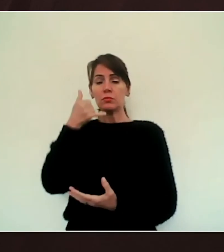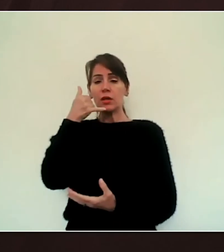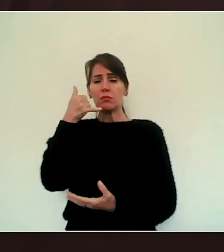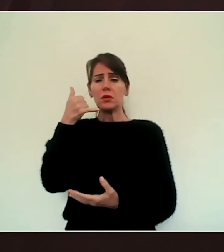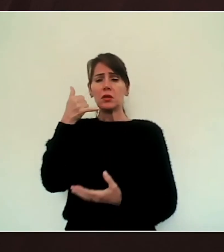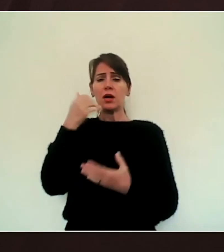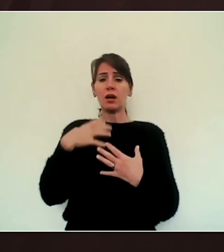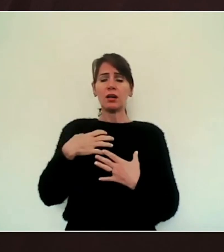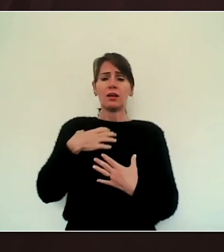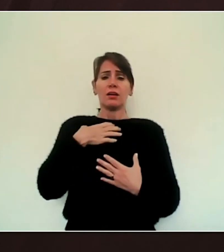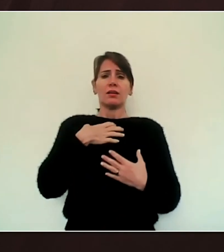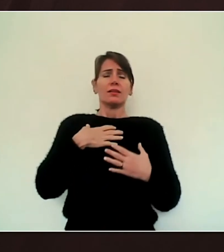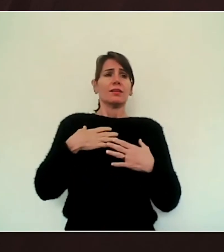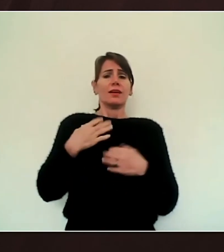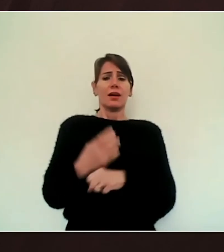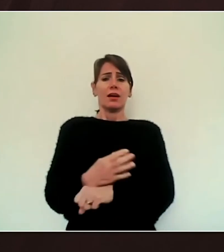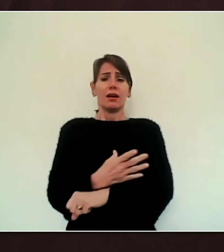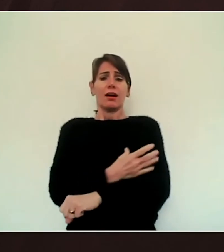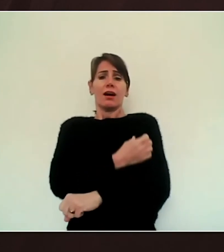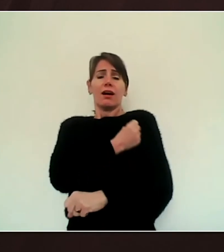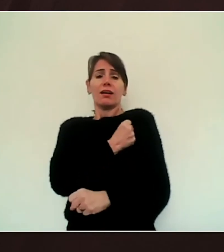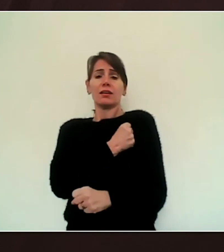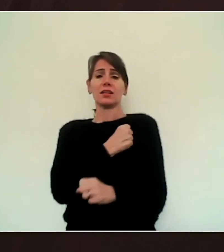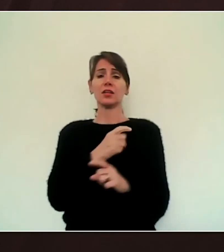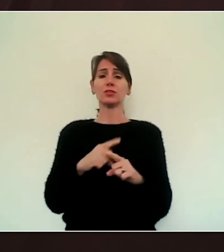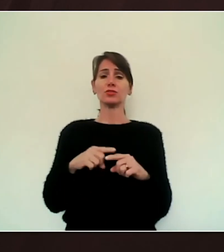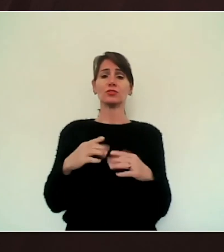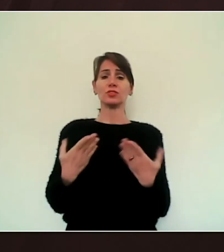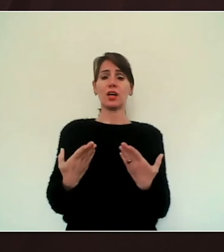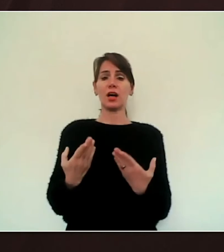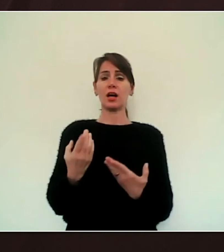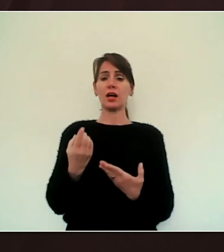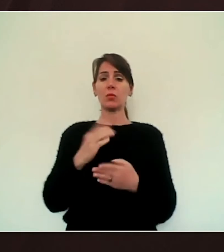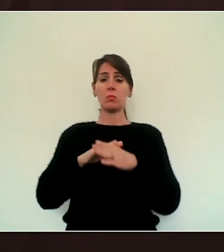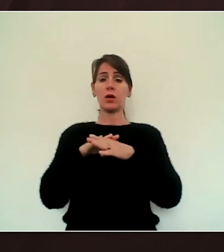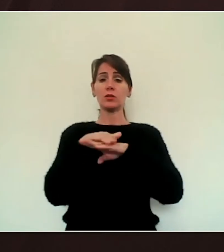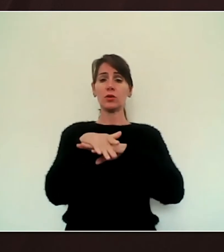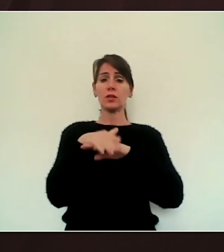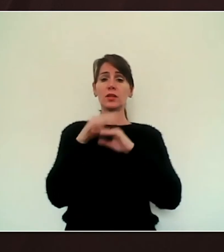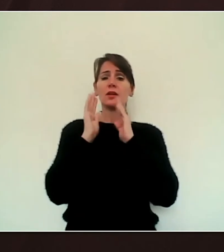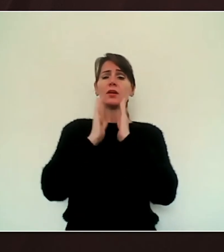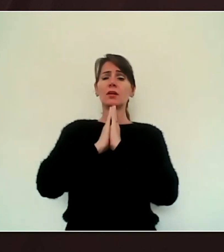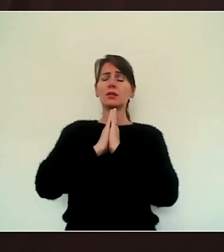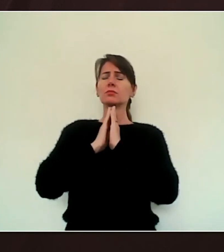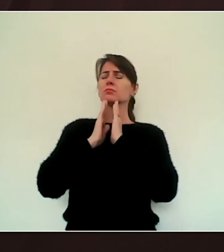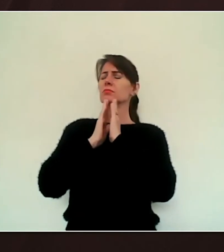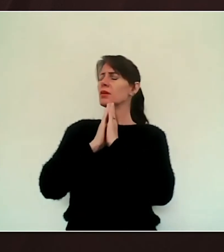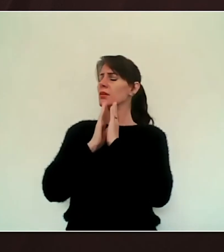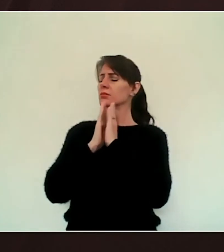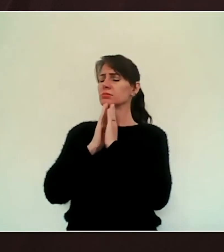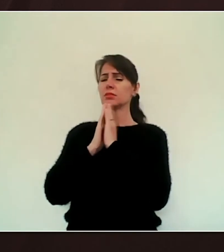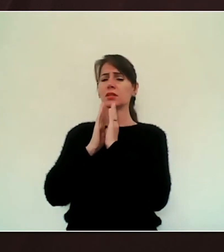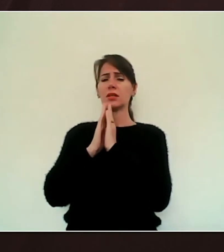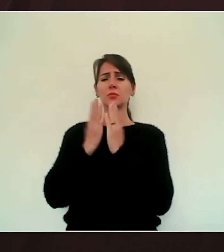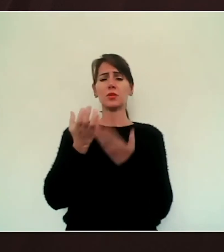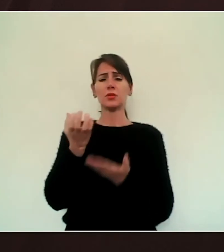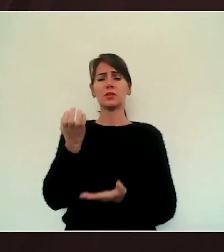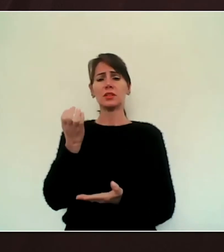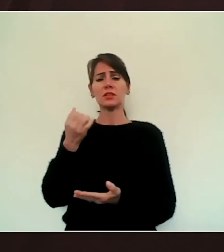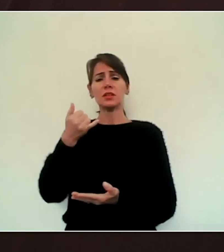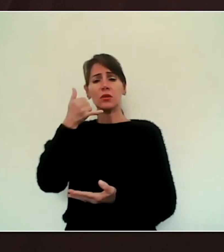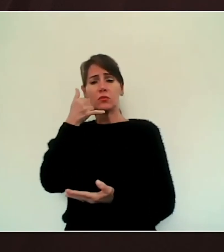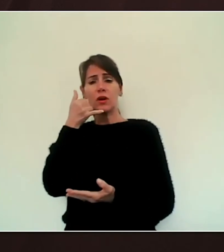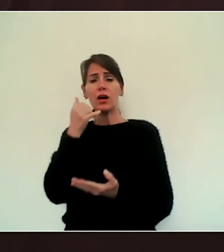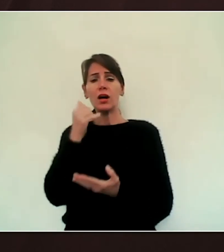falou para mim: faz uma noite que eu já estou orando para poder ligar para você e falar com você. Você é o irmão aí de Foz do